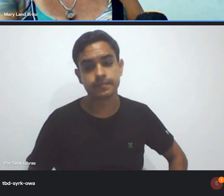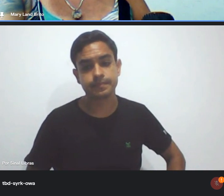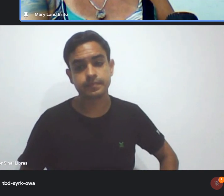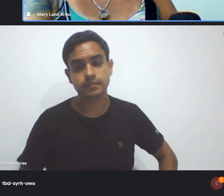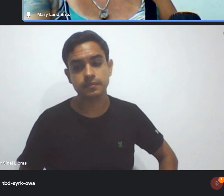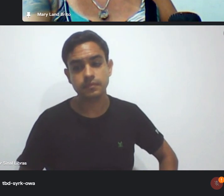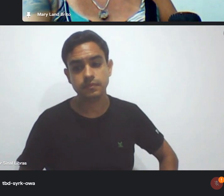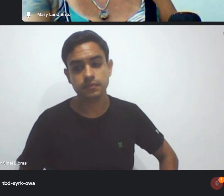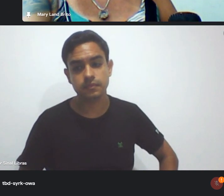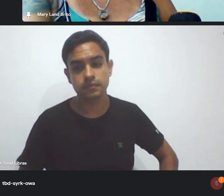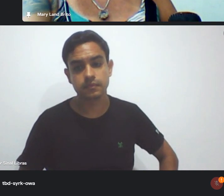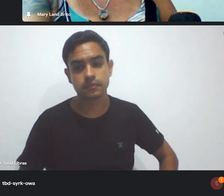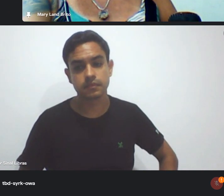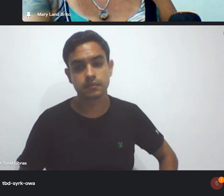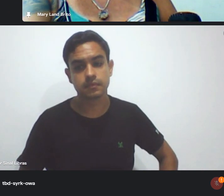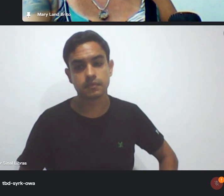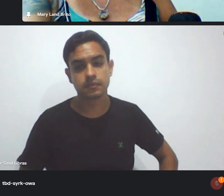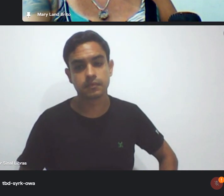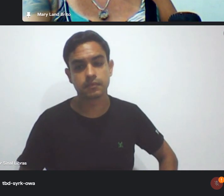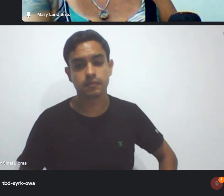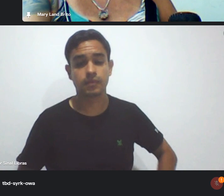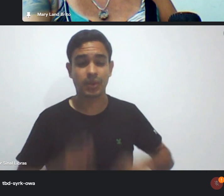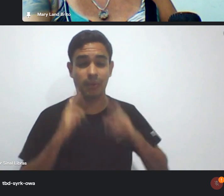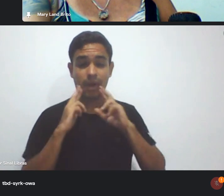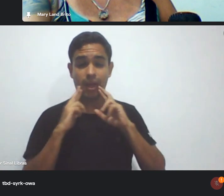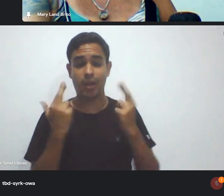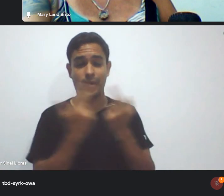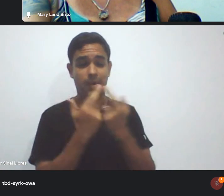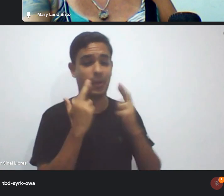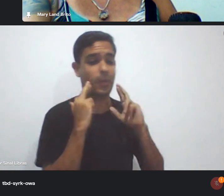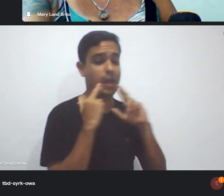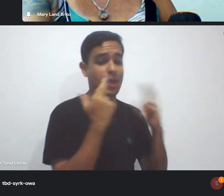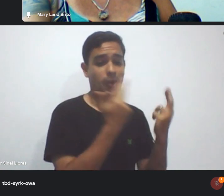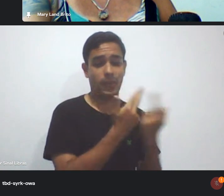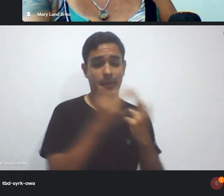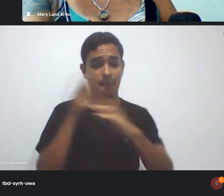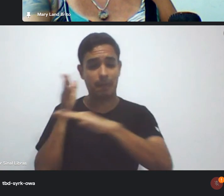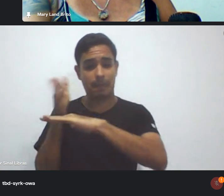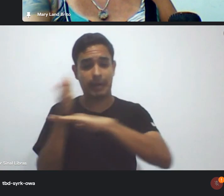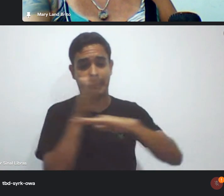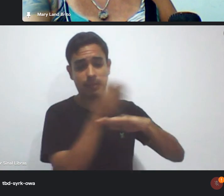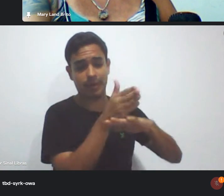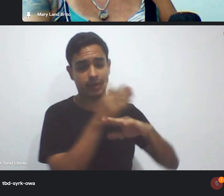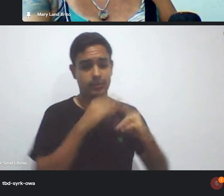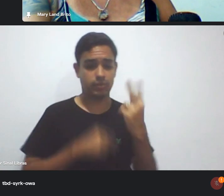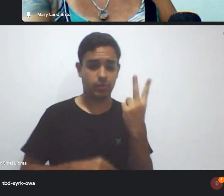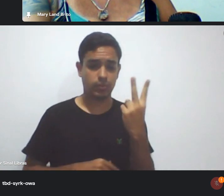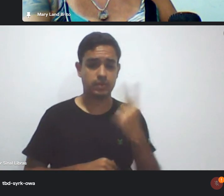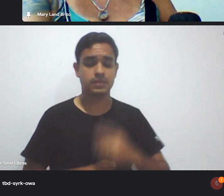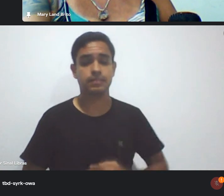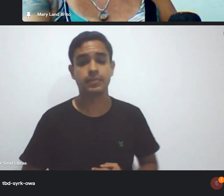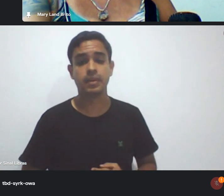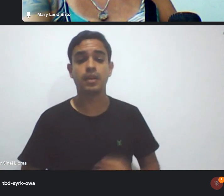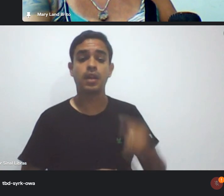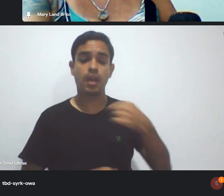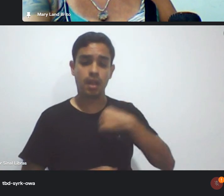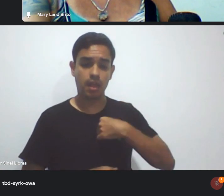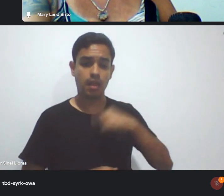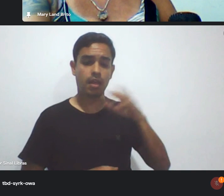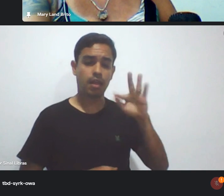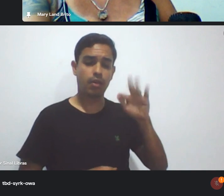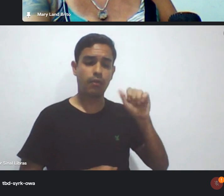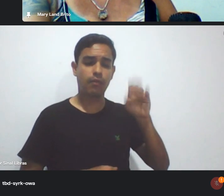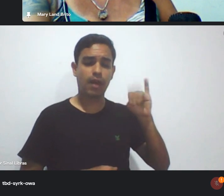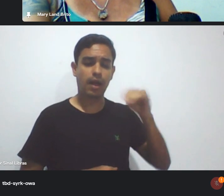É que eu estou em duas reuniões aqui, estou em outra reunião aqui paralela, mas eu queria só passar aqui, eu sou Fábio, careca,